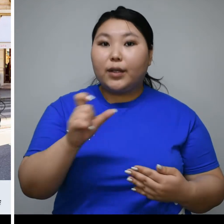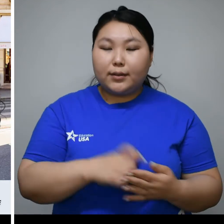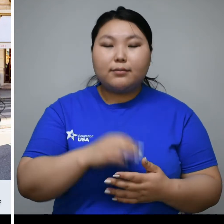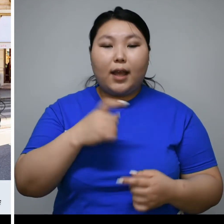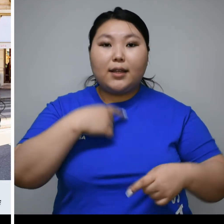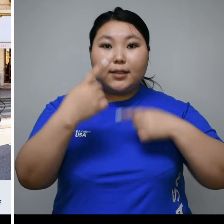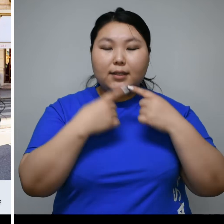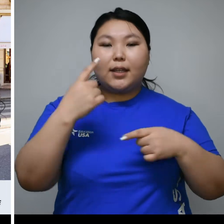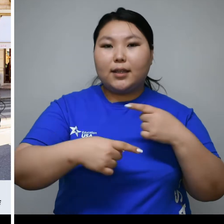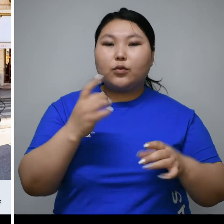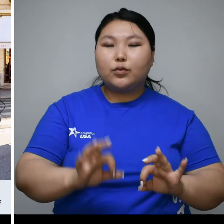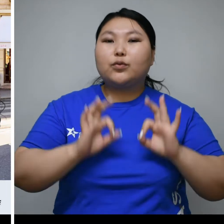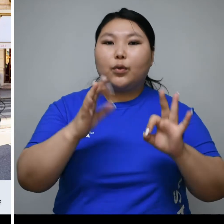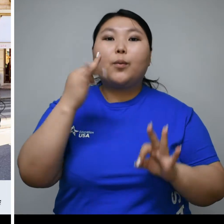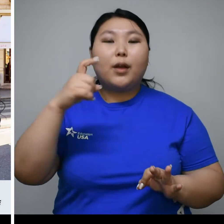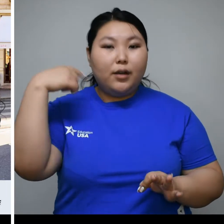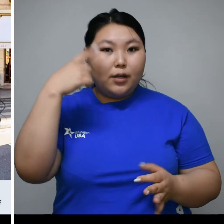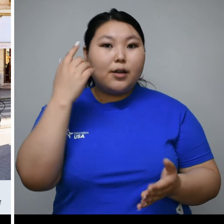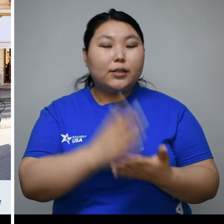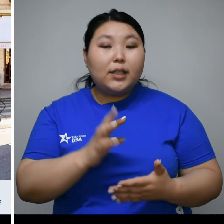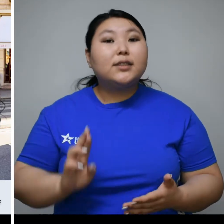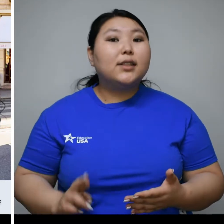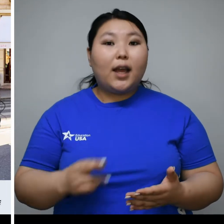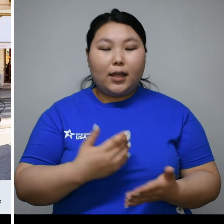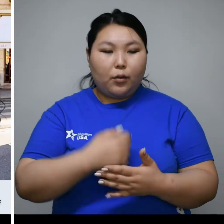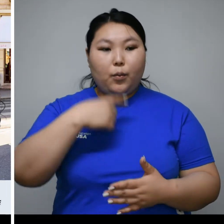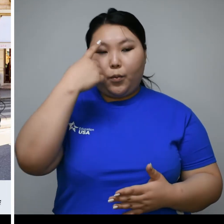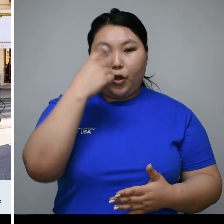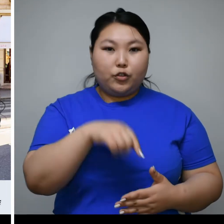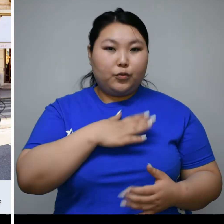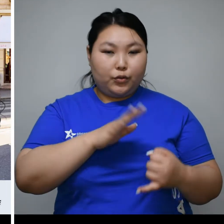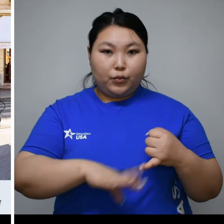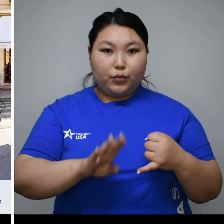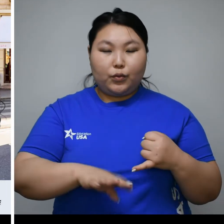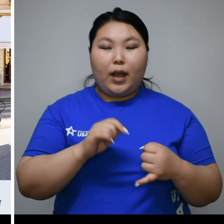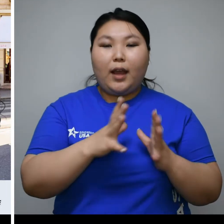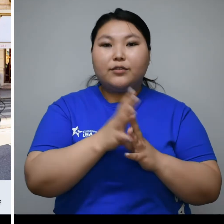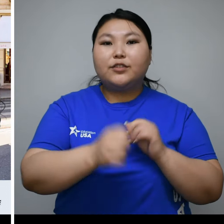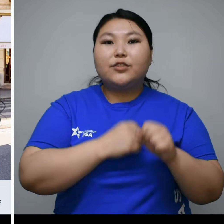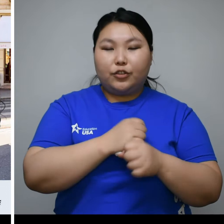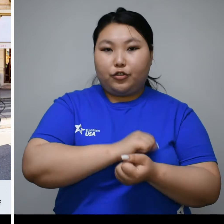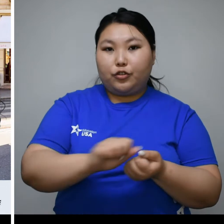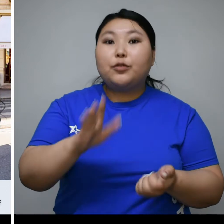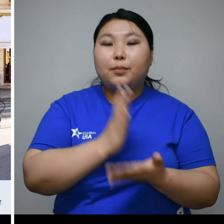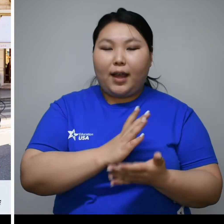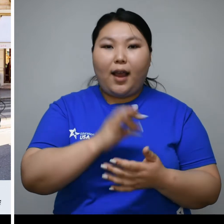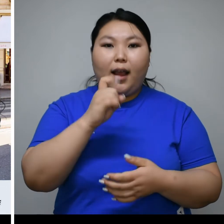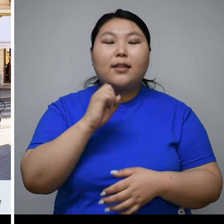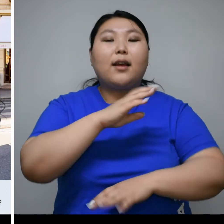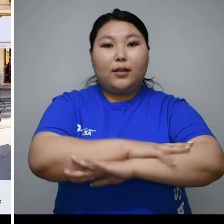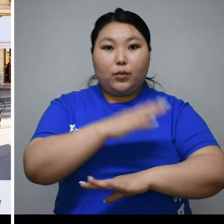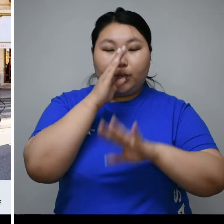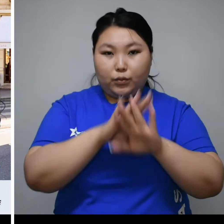гэдэг яг ярих нь илүү зүйтэй байх гэж бодож байна. Яагаад гэвэл одоо Монголд би сүүлд одоо 10 жилээ төгсөж байгаа ахлах